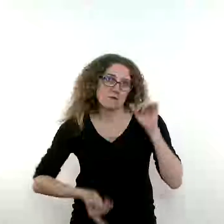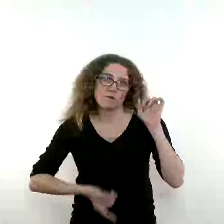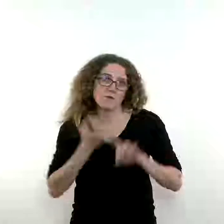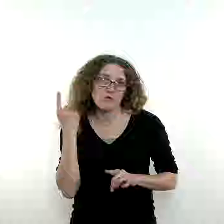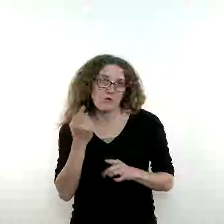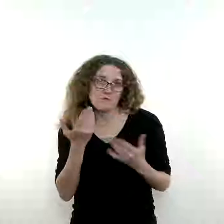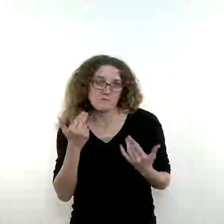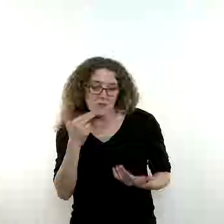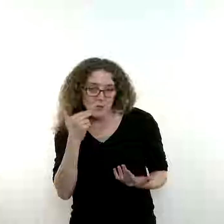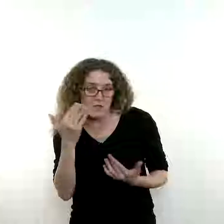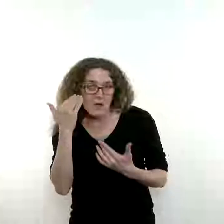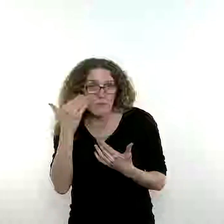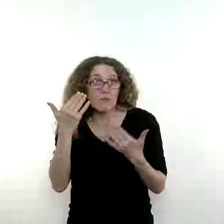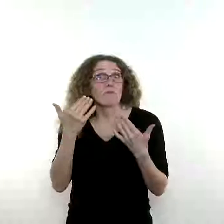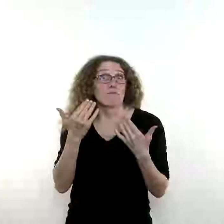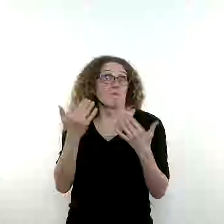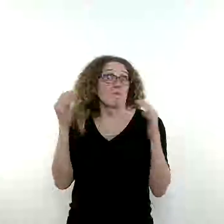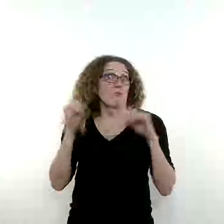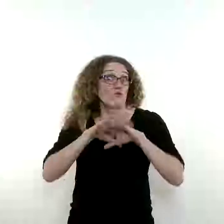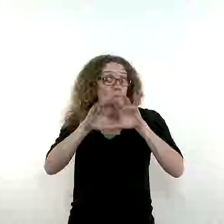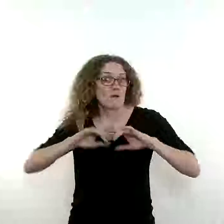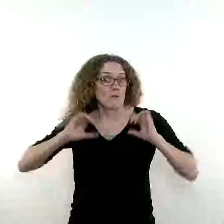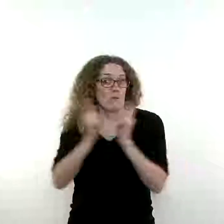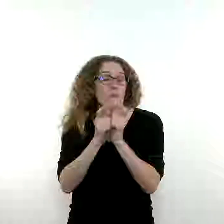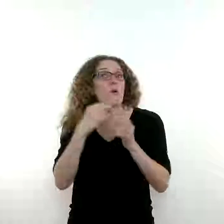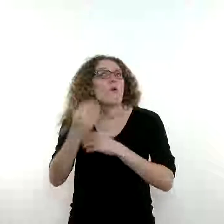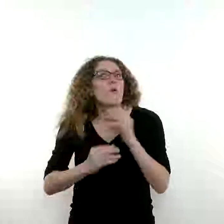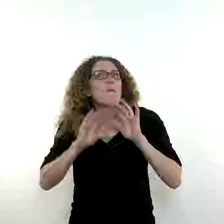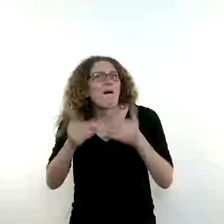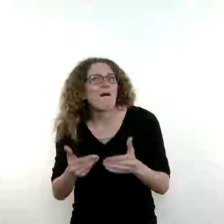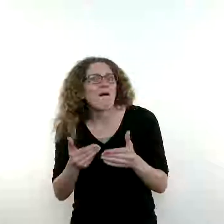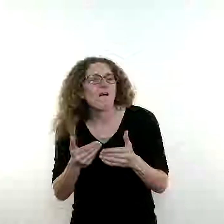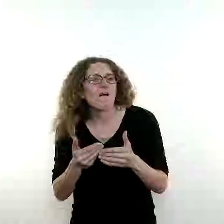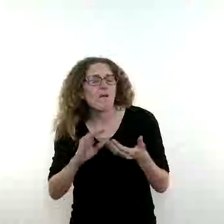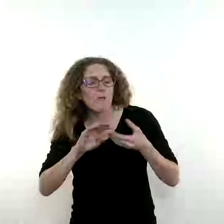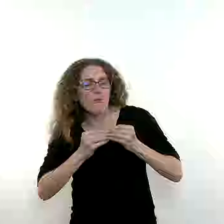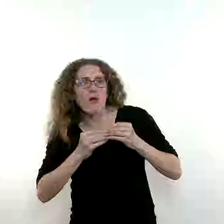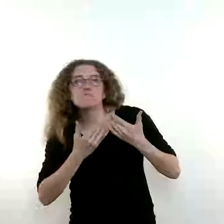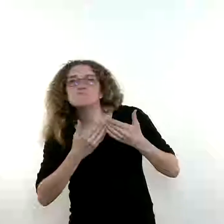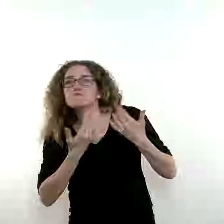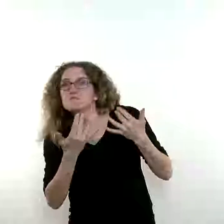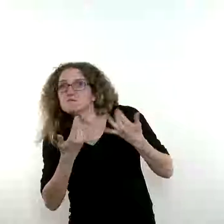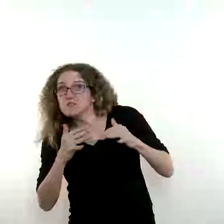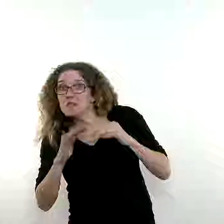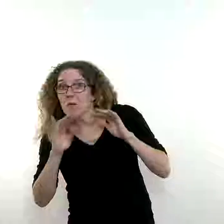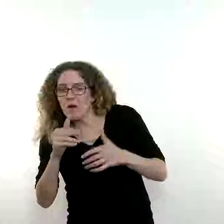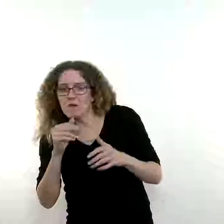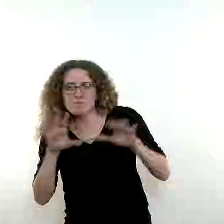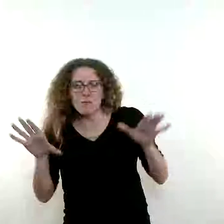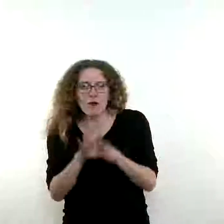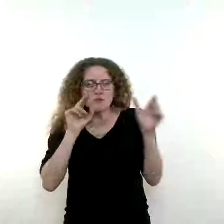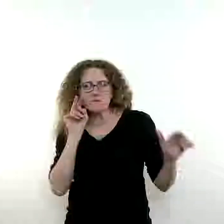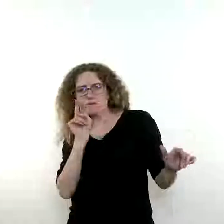ou a posteriori, dans le cas de la réquisition d'images, puisque, en l'occurrence, pour 2018, nos images ont